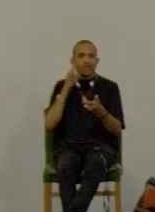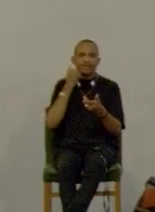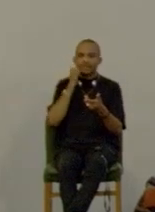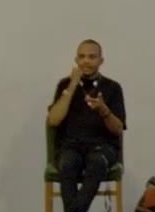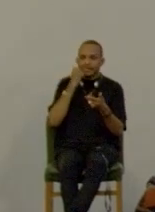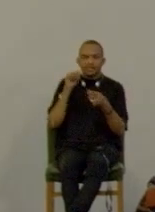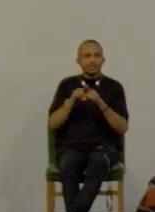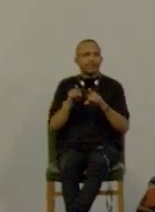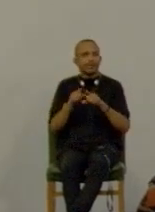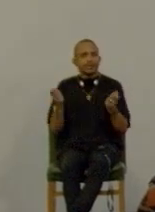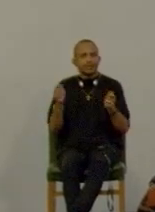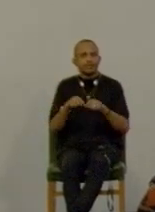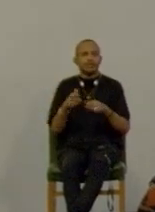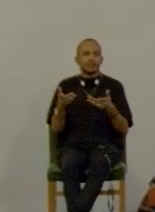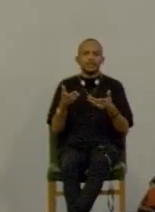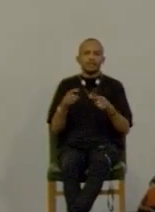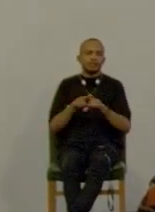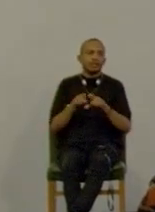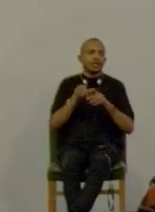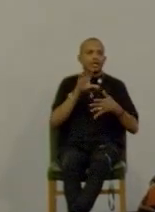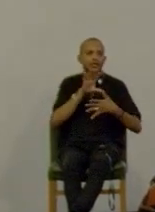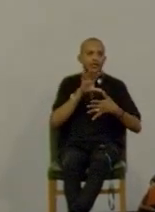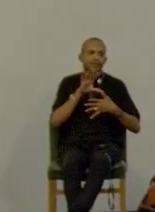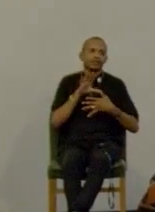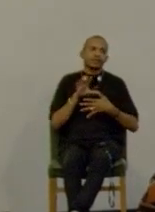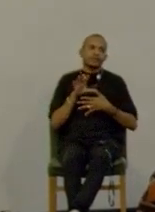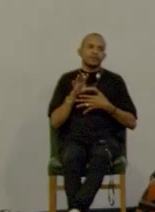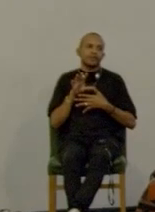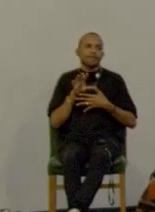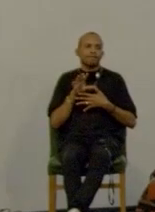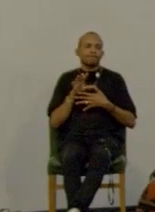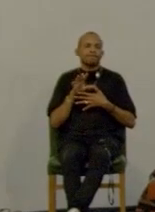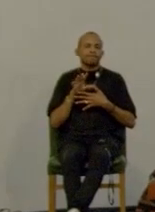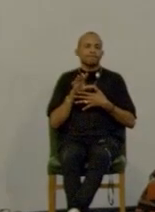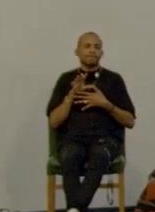seja uma possibilidade de cartografia e